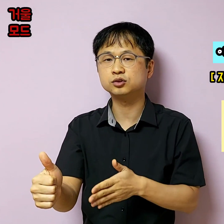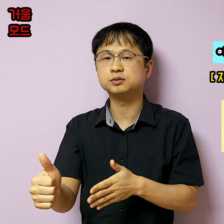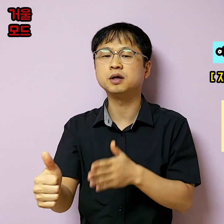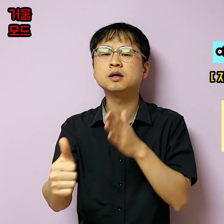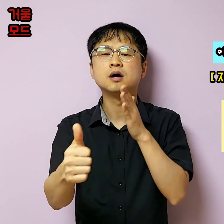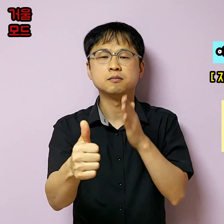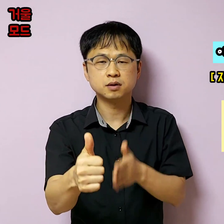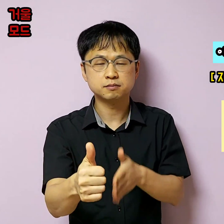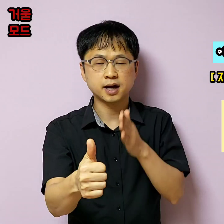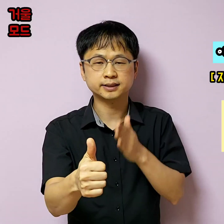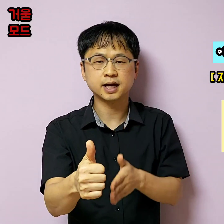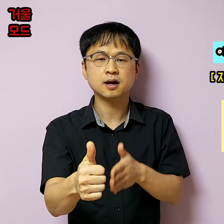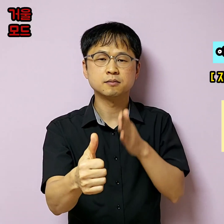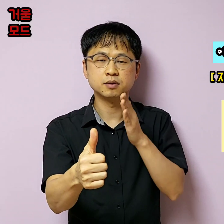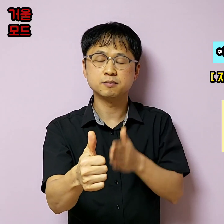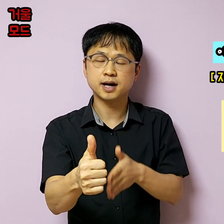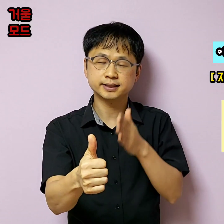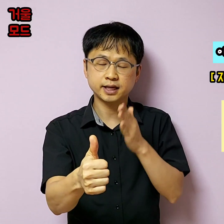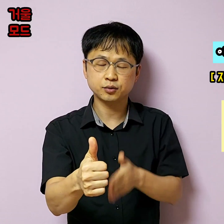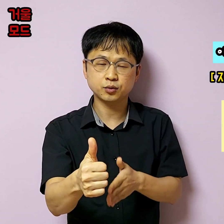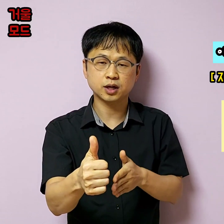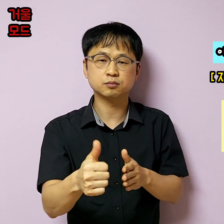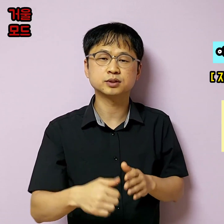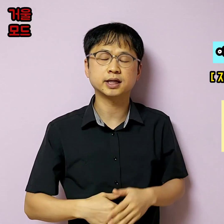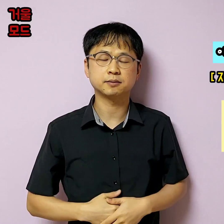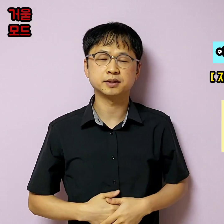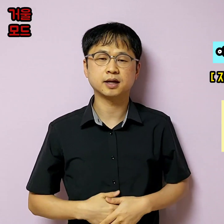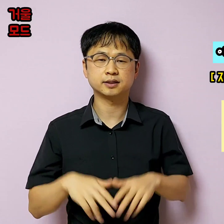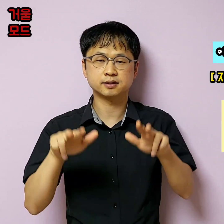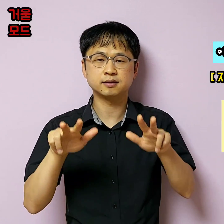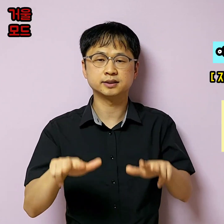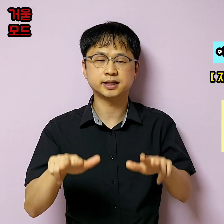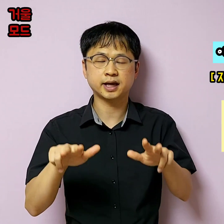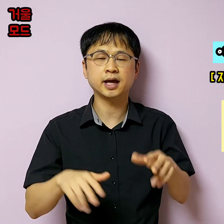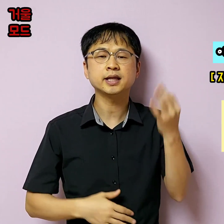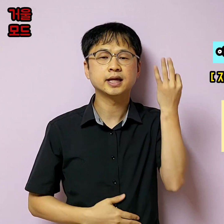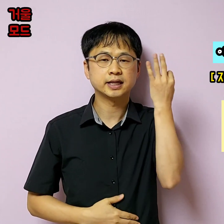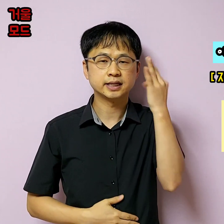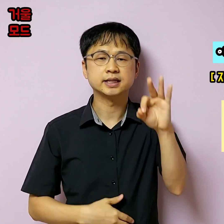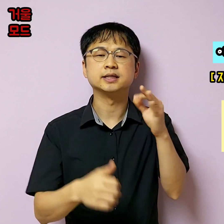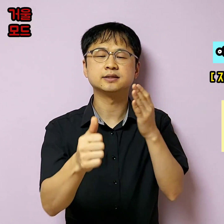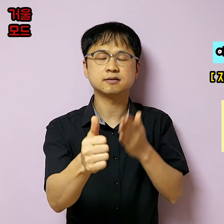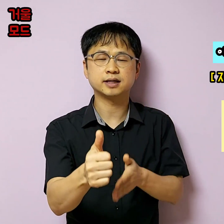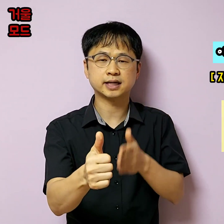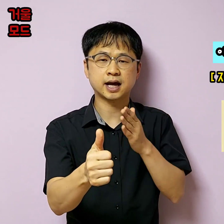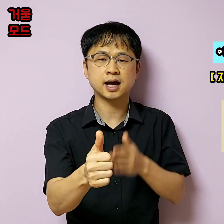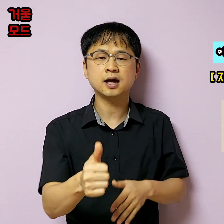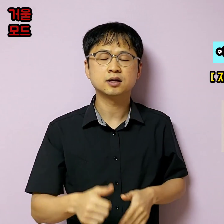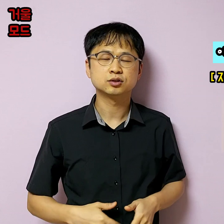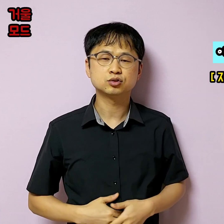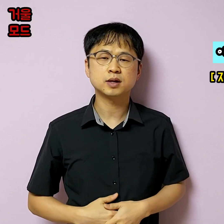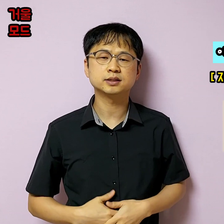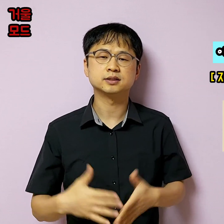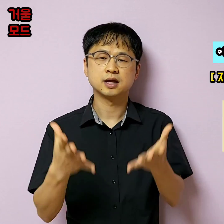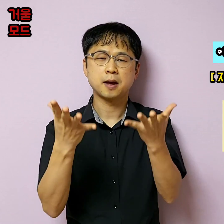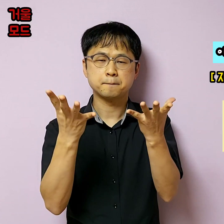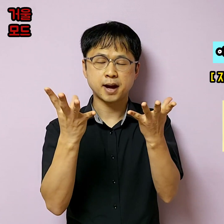흔들어 주시면 뭐뭐 하자, 뭐뭐 하세요 라는 부탁이 됩니다. 그래서 이제 인정하자. 수많은